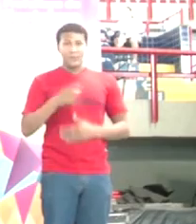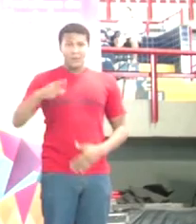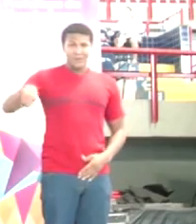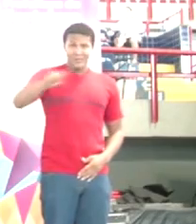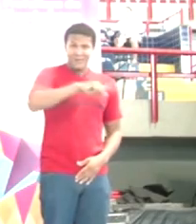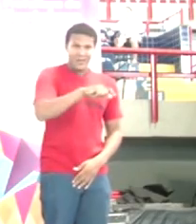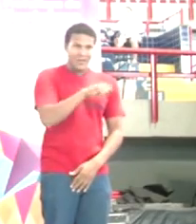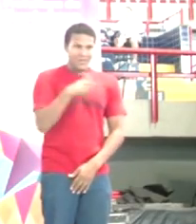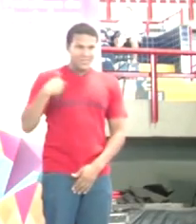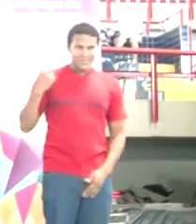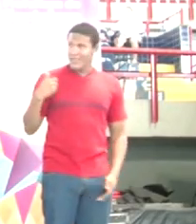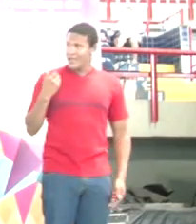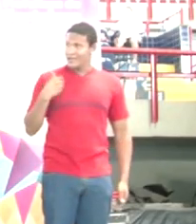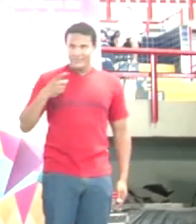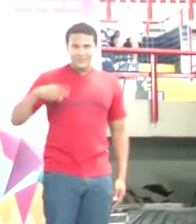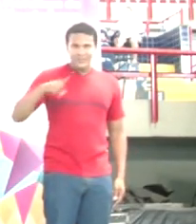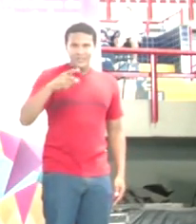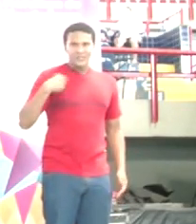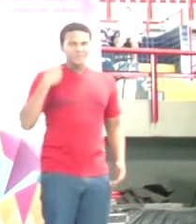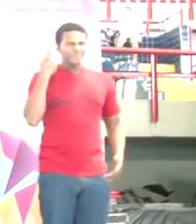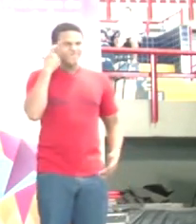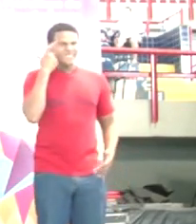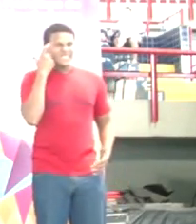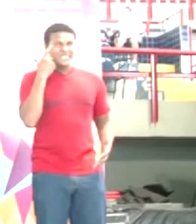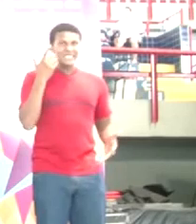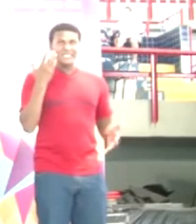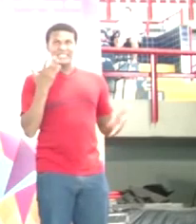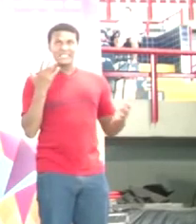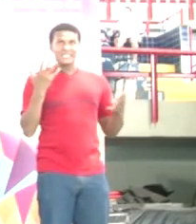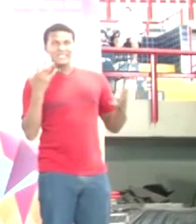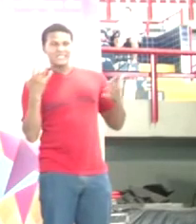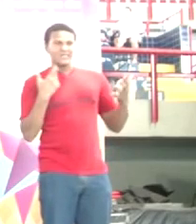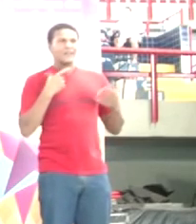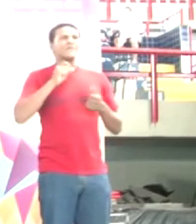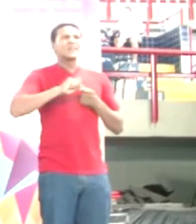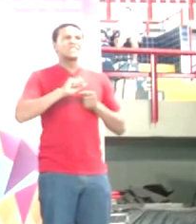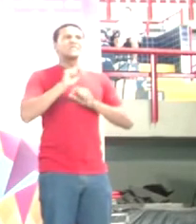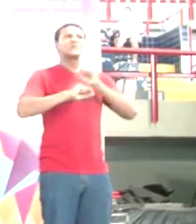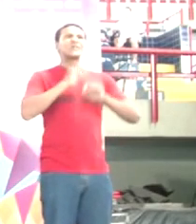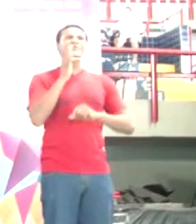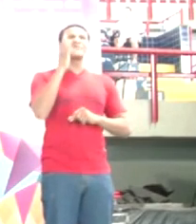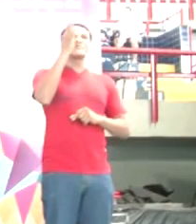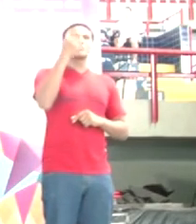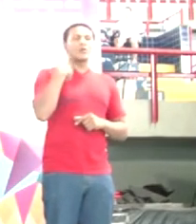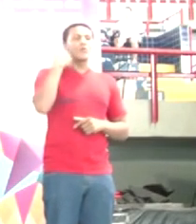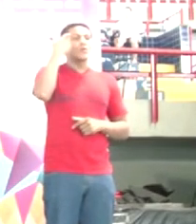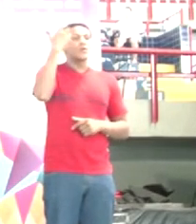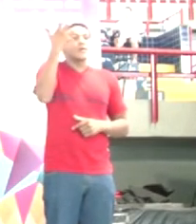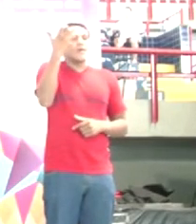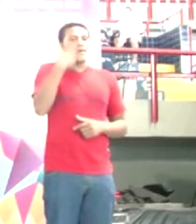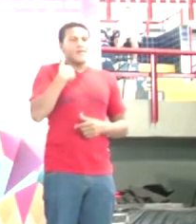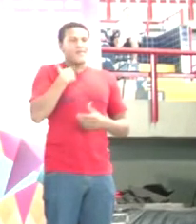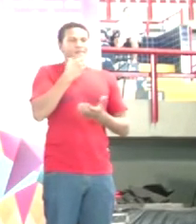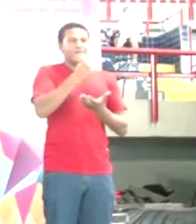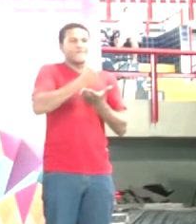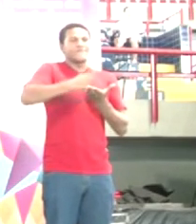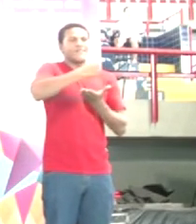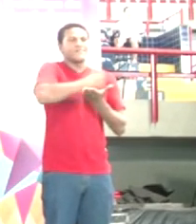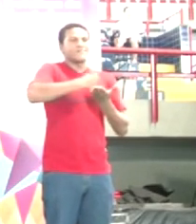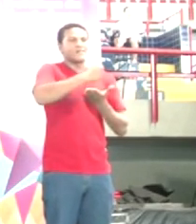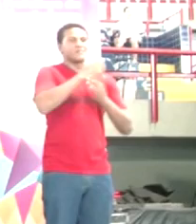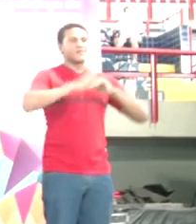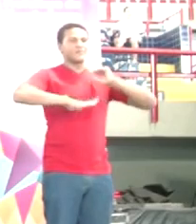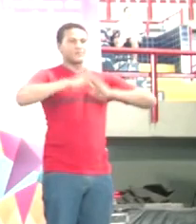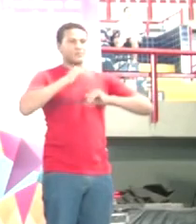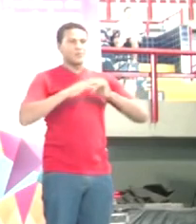não sabia muito bem o que fazer. O meu sonho, né, era ser farmacêutico. Meus pais queriam que eu desse